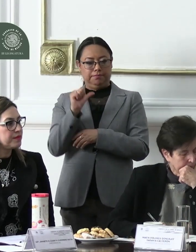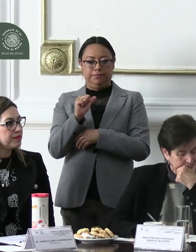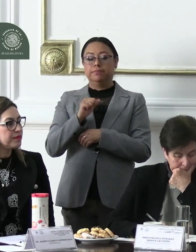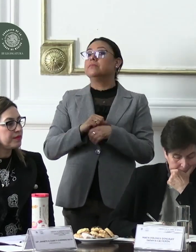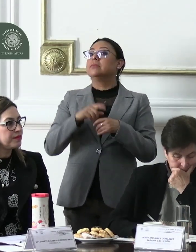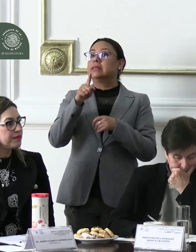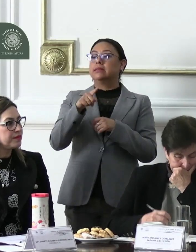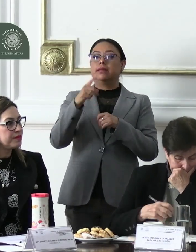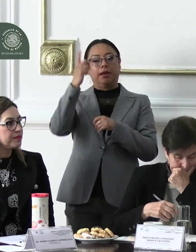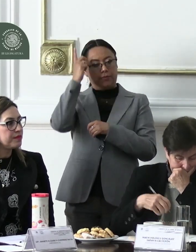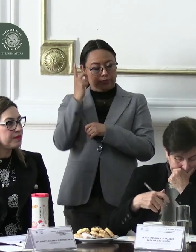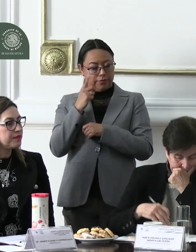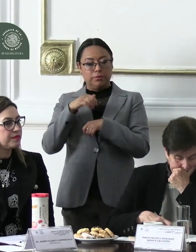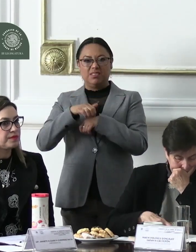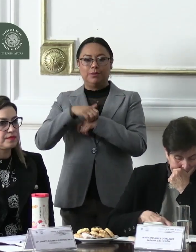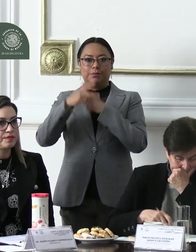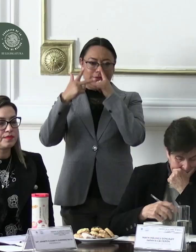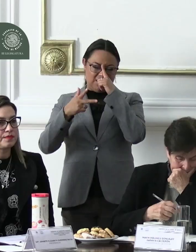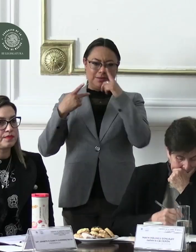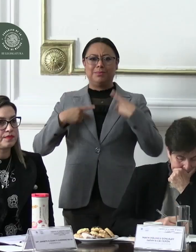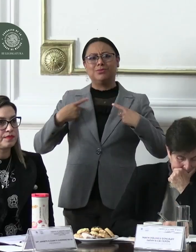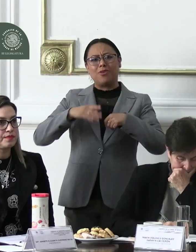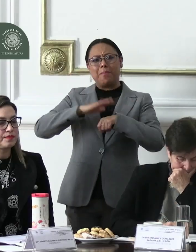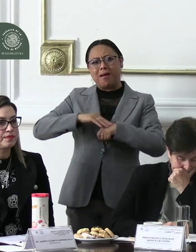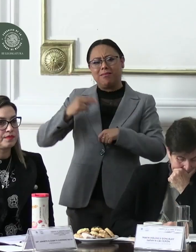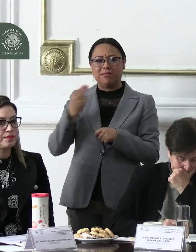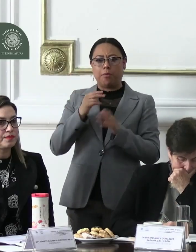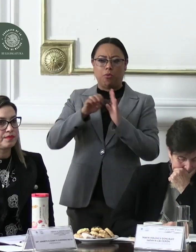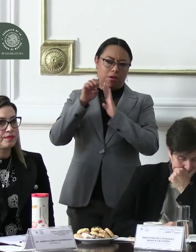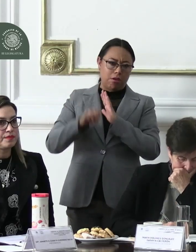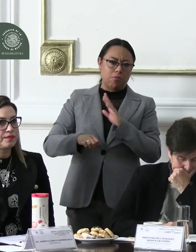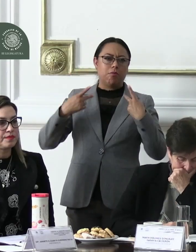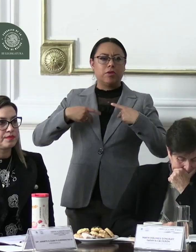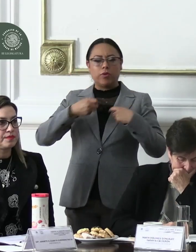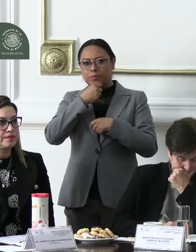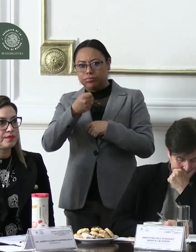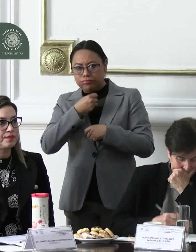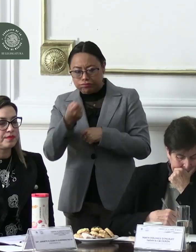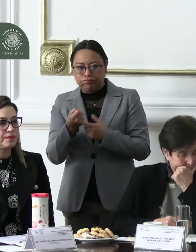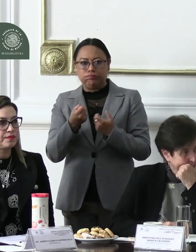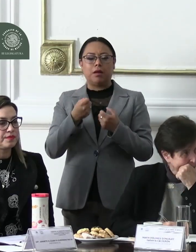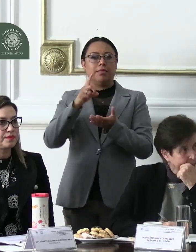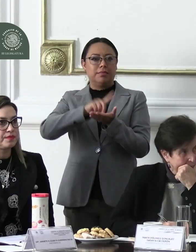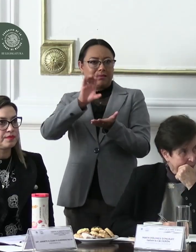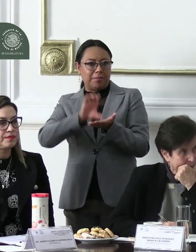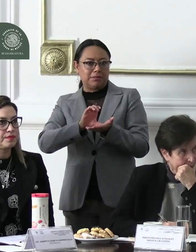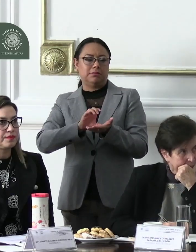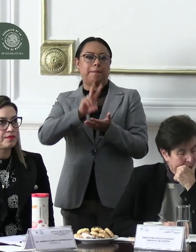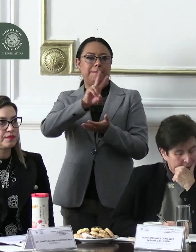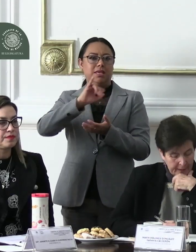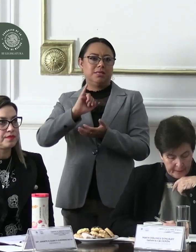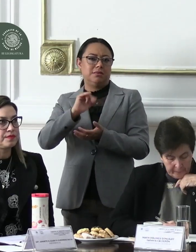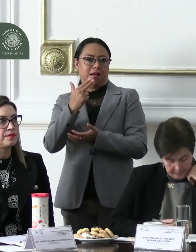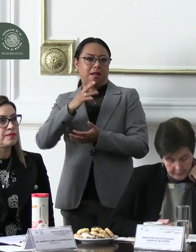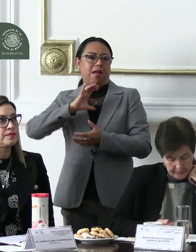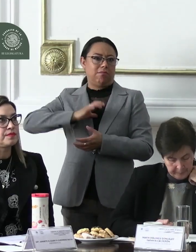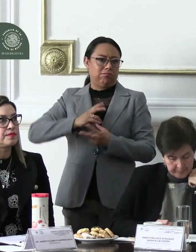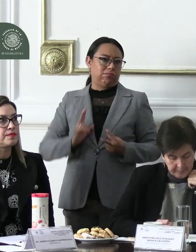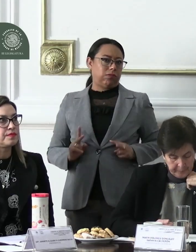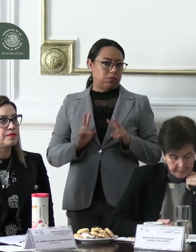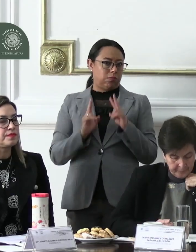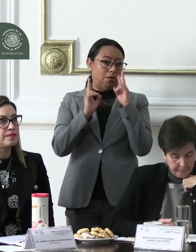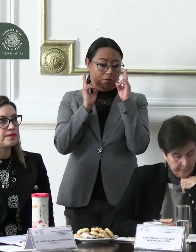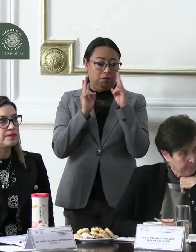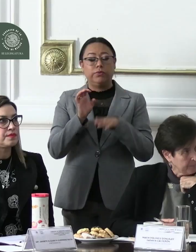más vulnerables, adultas mayores, con alguna discapacidad, con VIH, con cáncer. ¿Qué se va a hacer? Se necesita